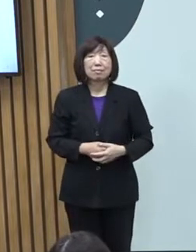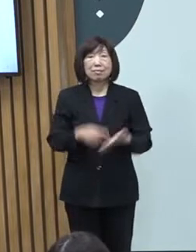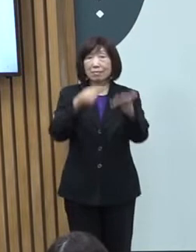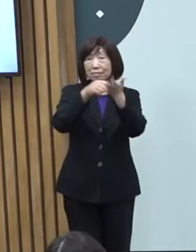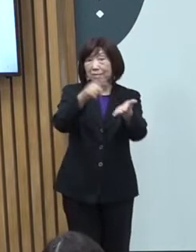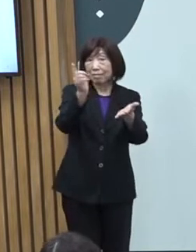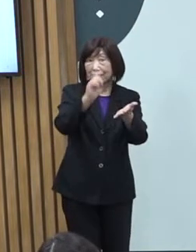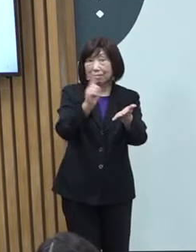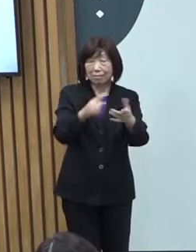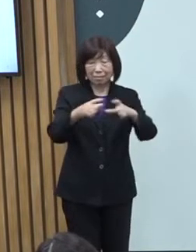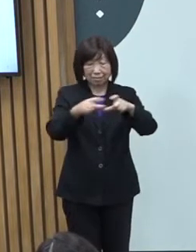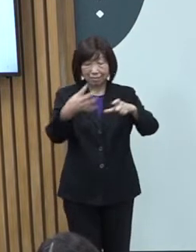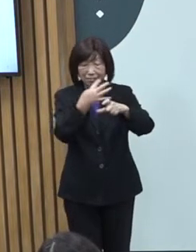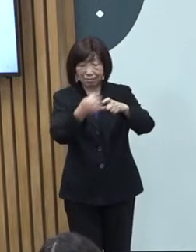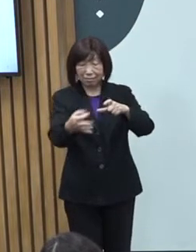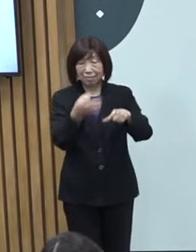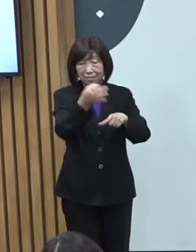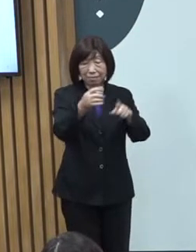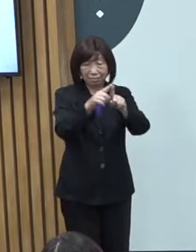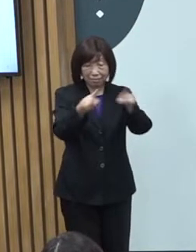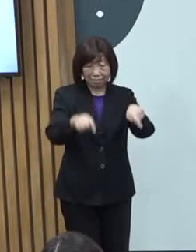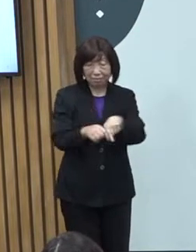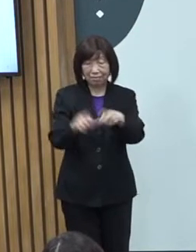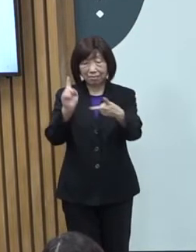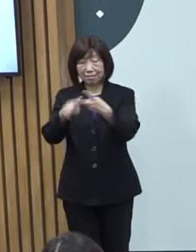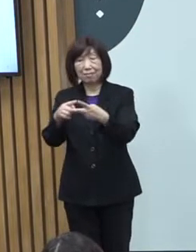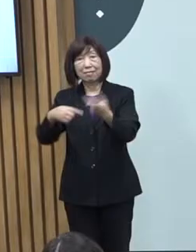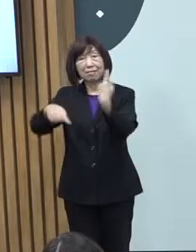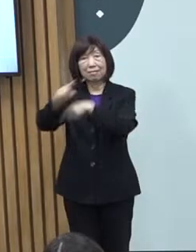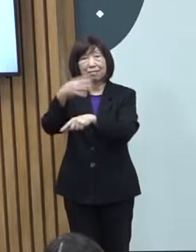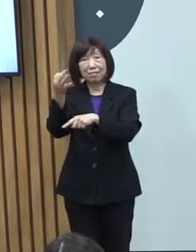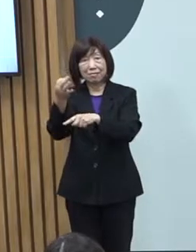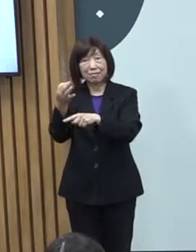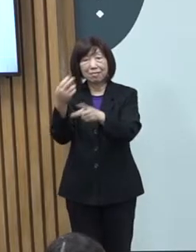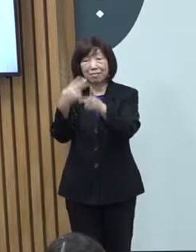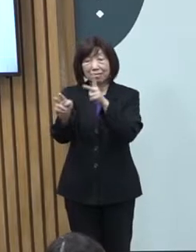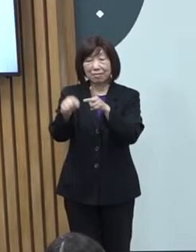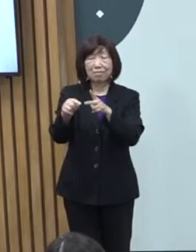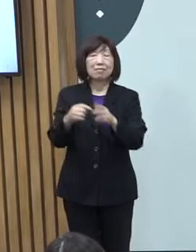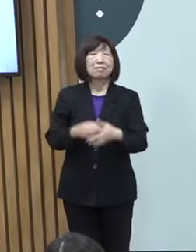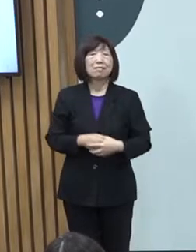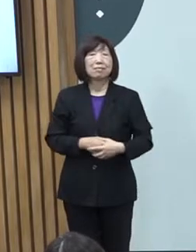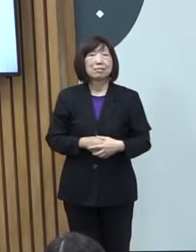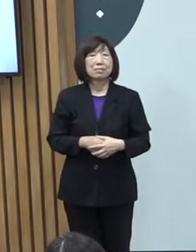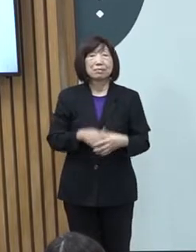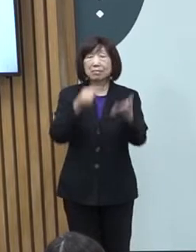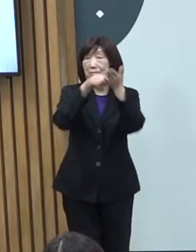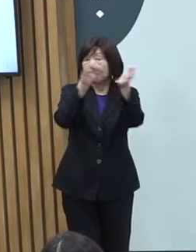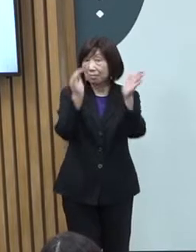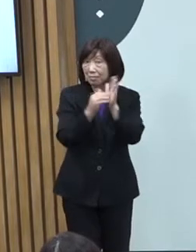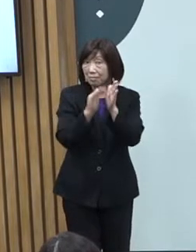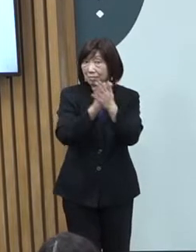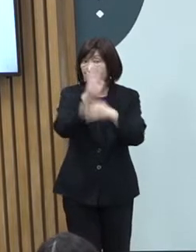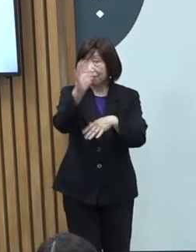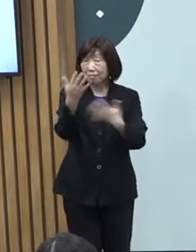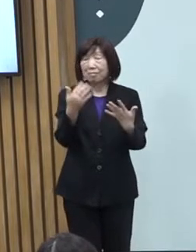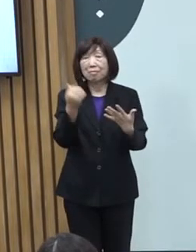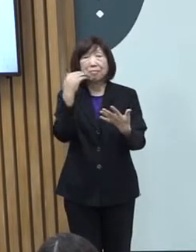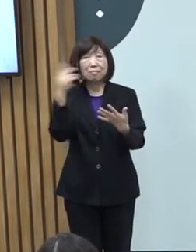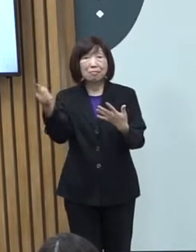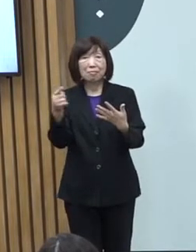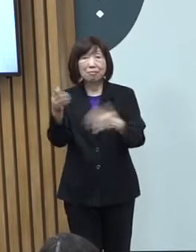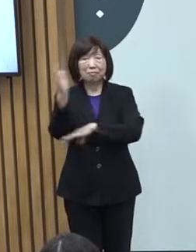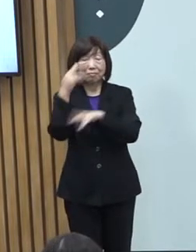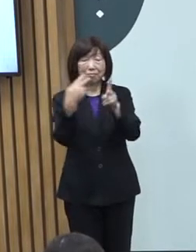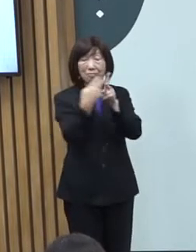个牌照税的缴款书，另外一个就是转账纳税的通知。那申请之后呢，将来要寄送给民众